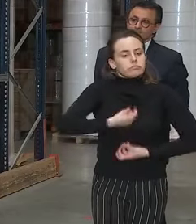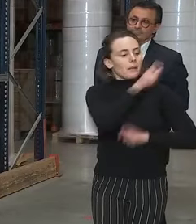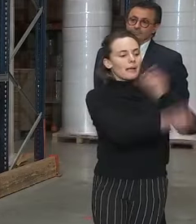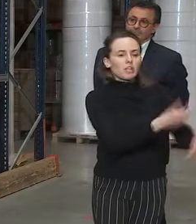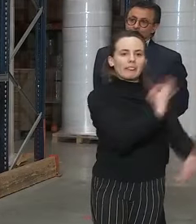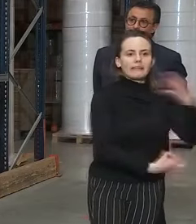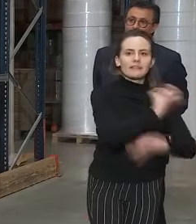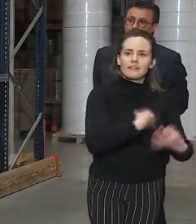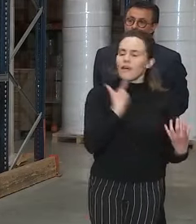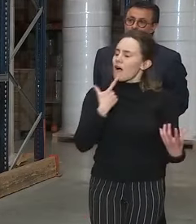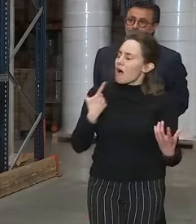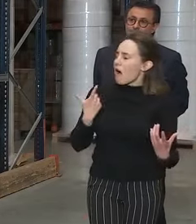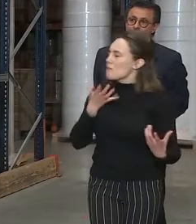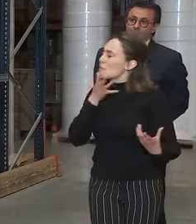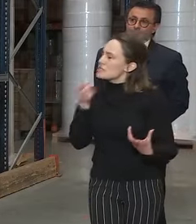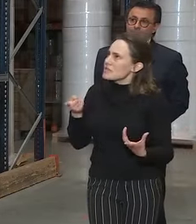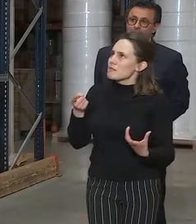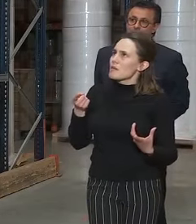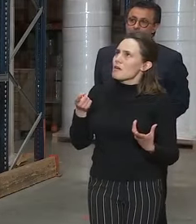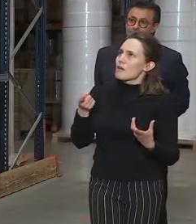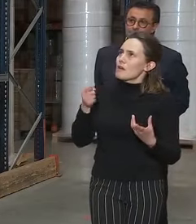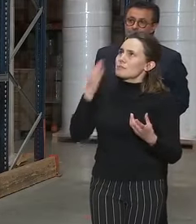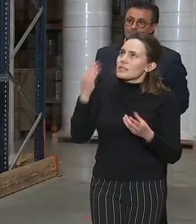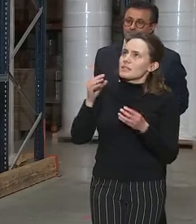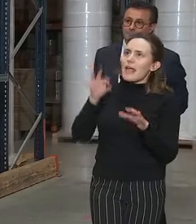de reporter les élections municipales, qui tout ça est une